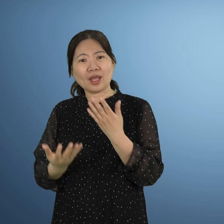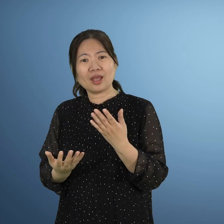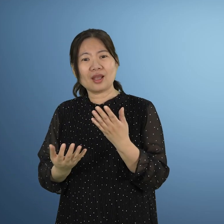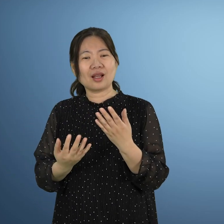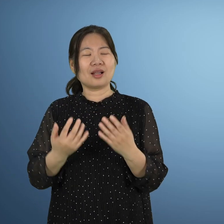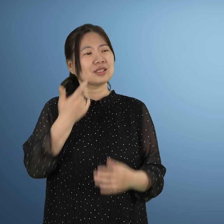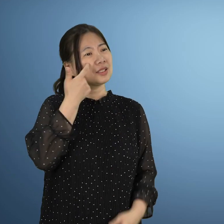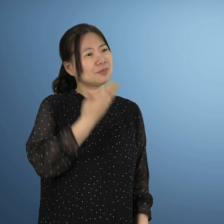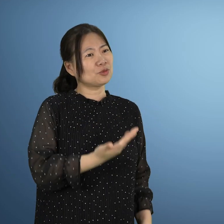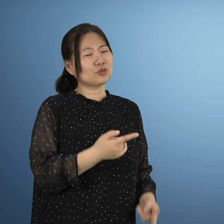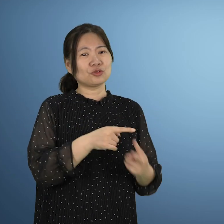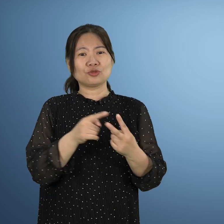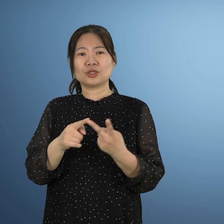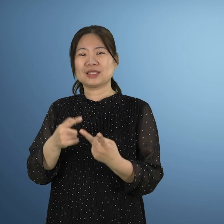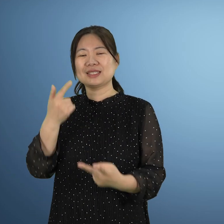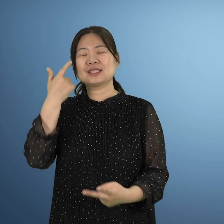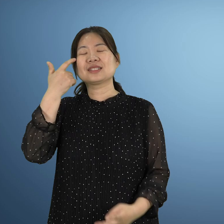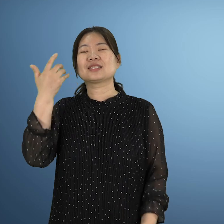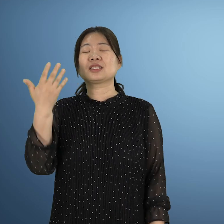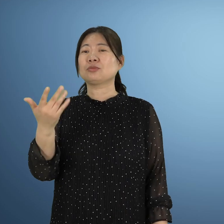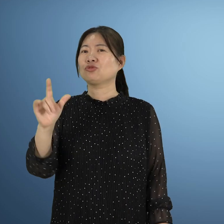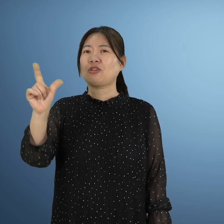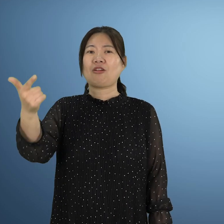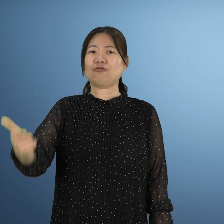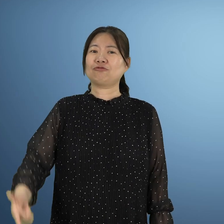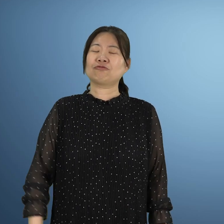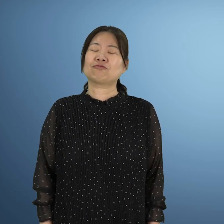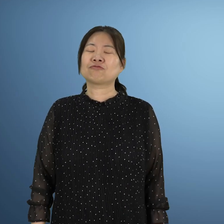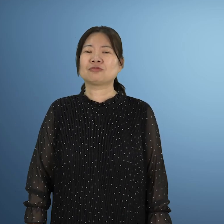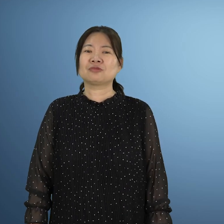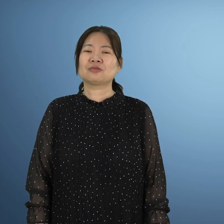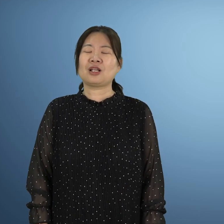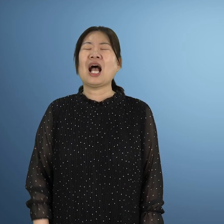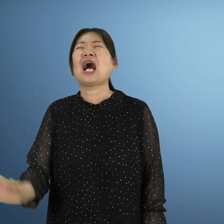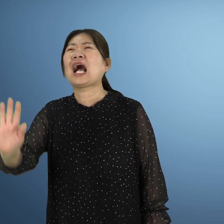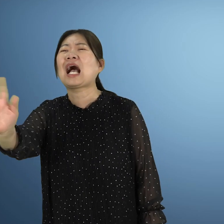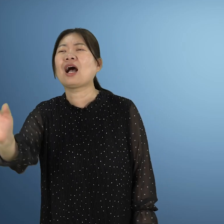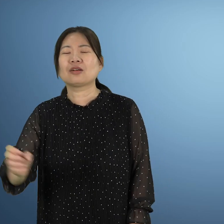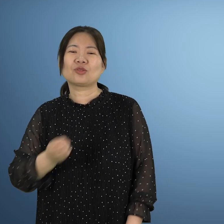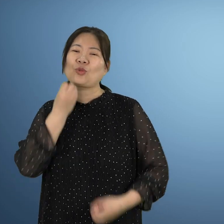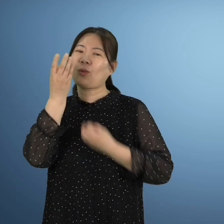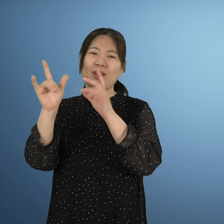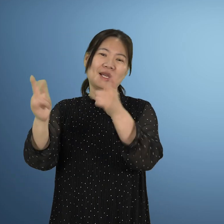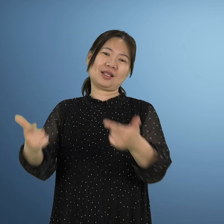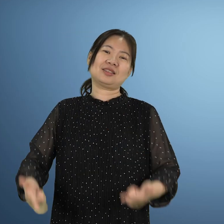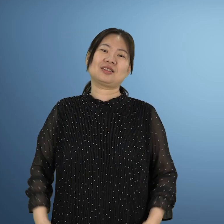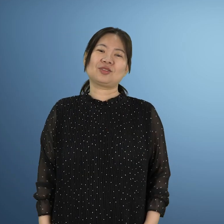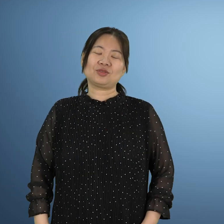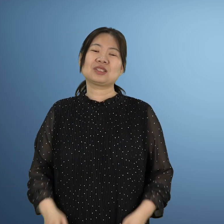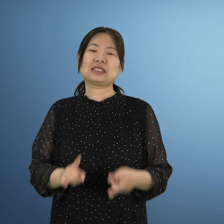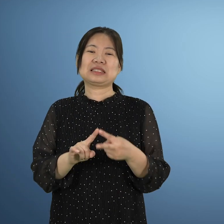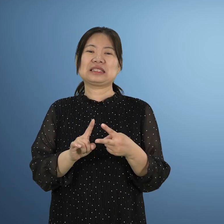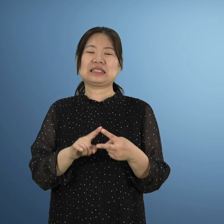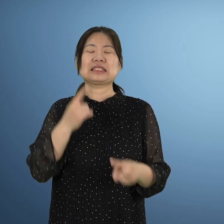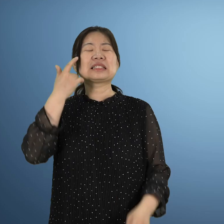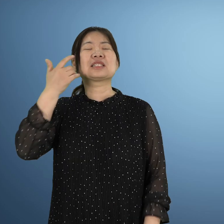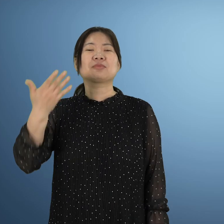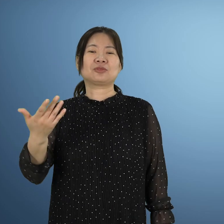질문입니까? 이건 질문이 아니에요. 이 고백이 아니에요. 질문이지.